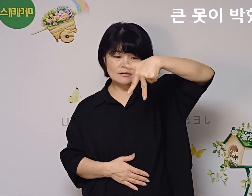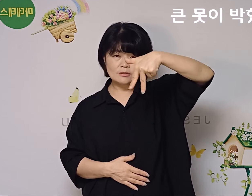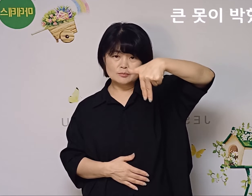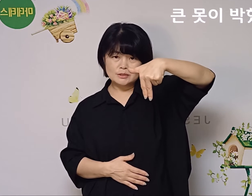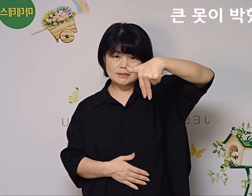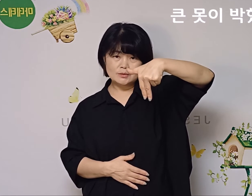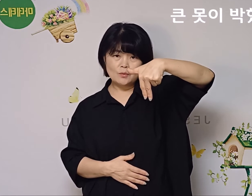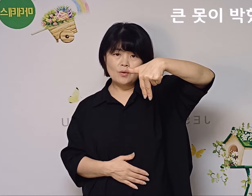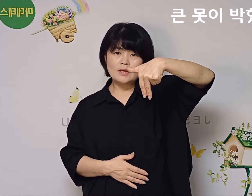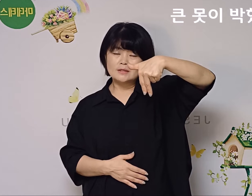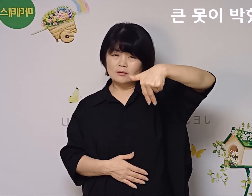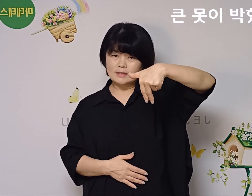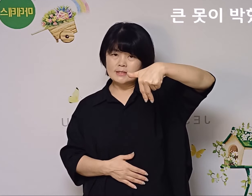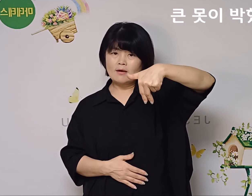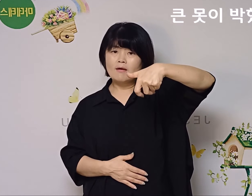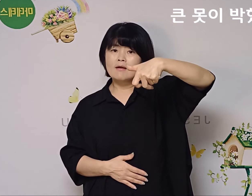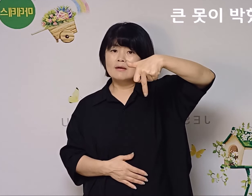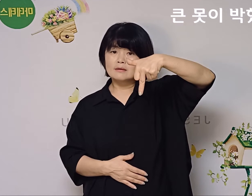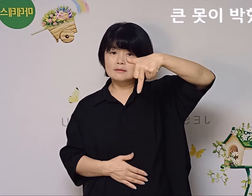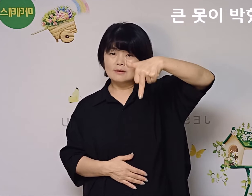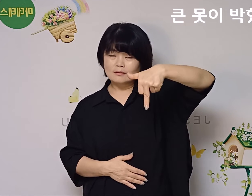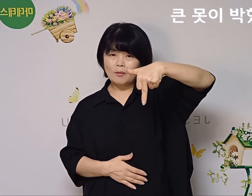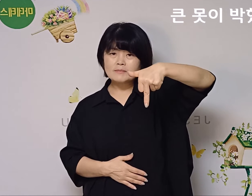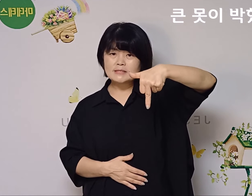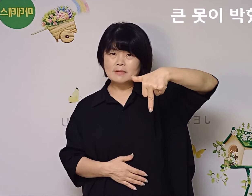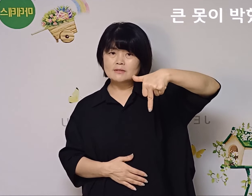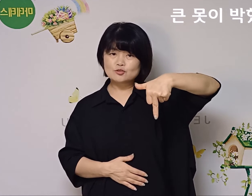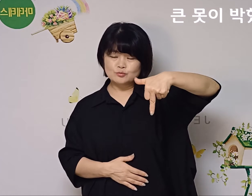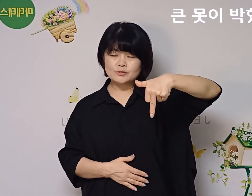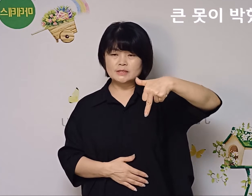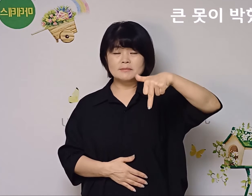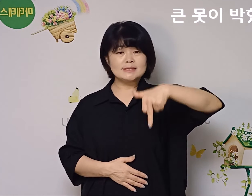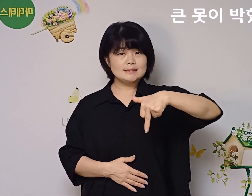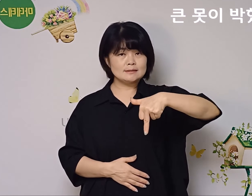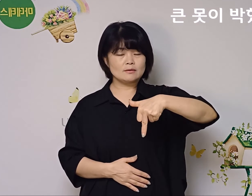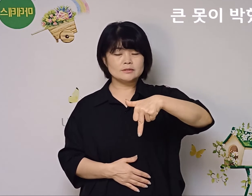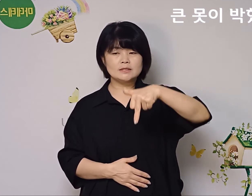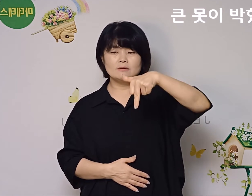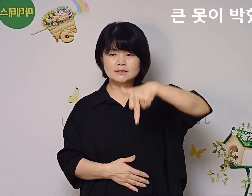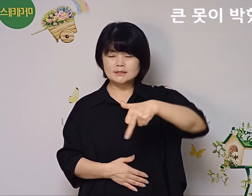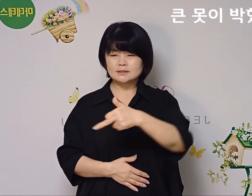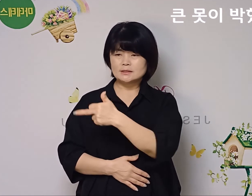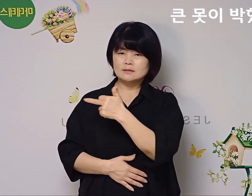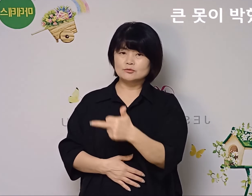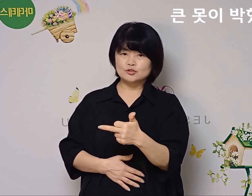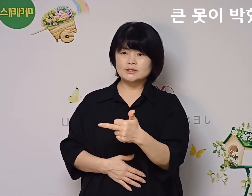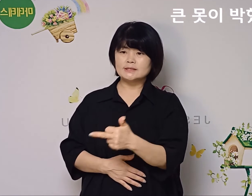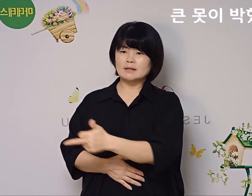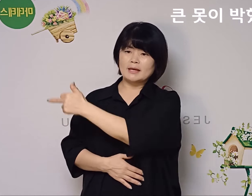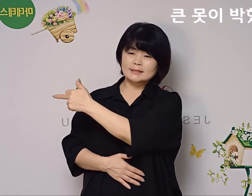이걸 붙이시고 여기에서 검지만 구부리시면 키읔이 되거든요. 키읔을 뉘으신 다음에